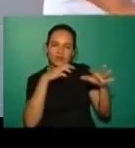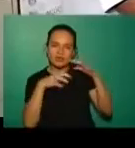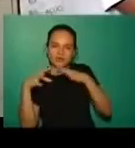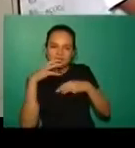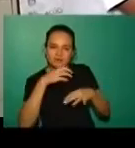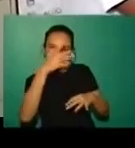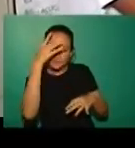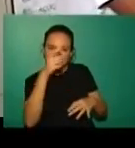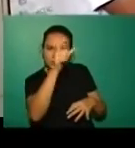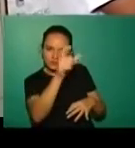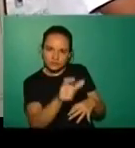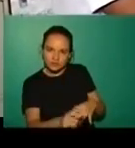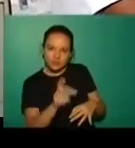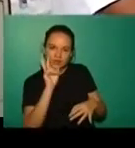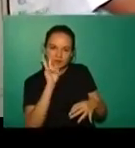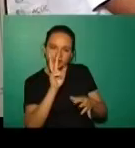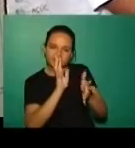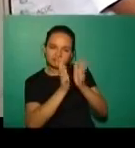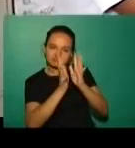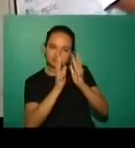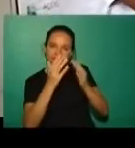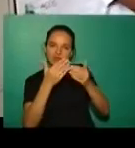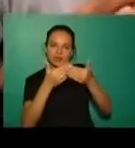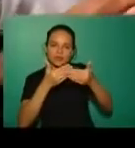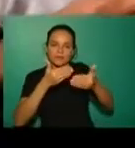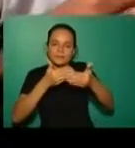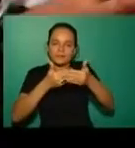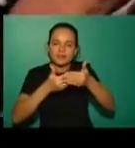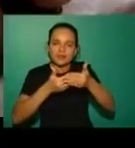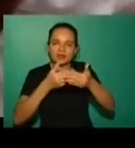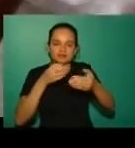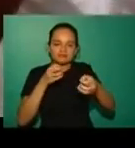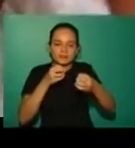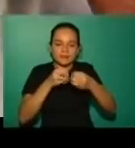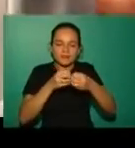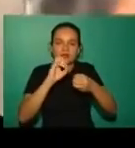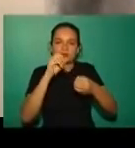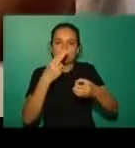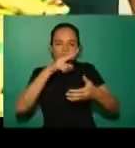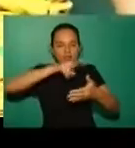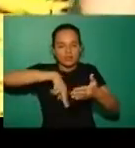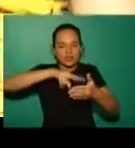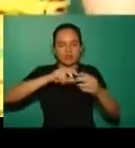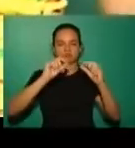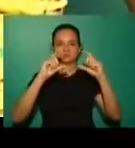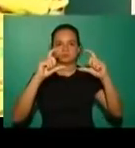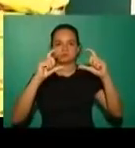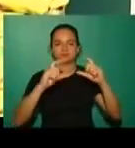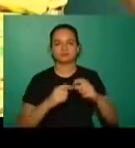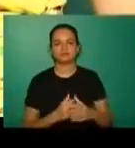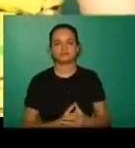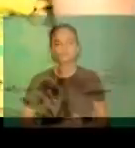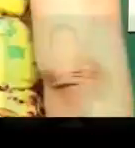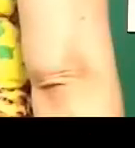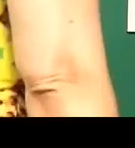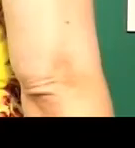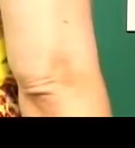reconhecer pessoas, ver a língua de sinais em pequena distância e talvez ler a escrita ampliada.